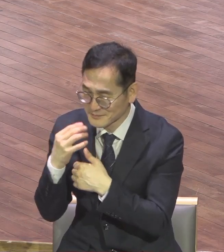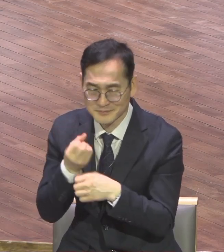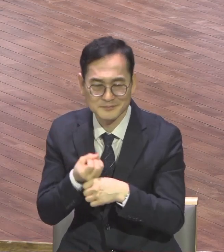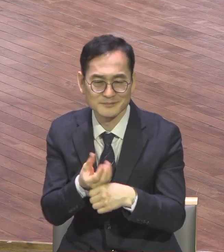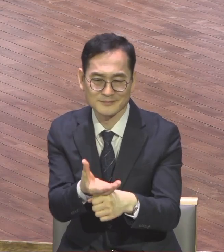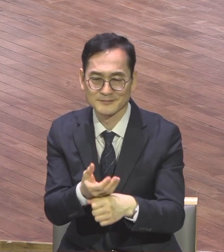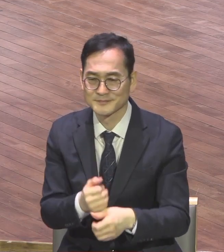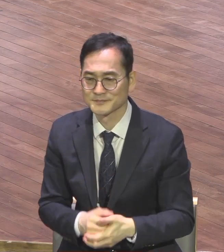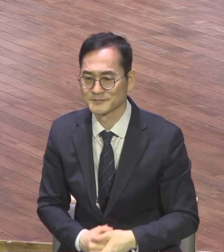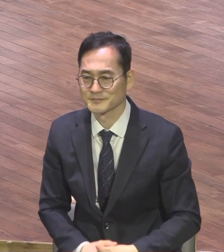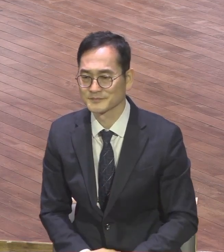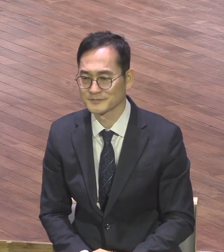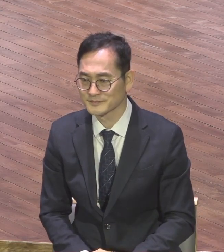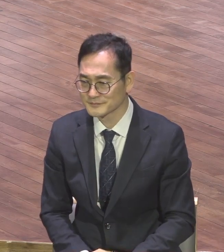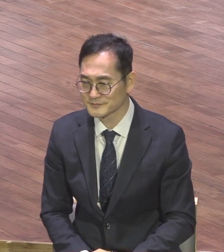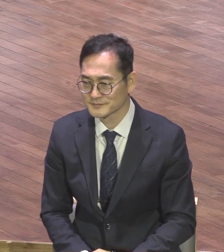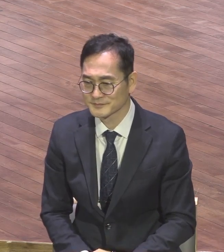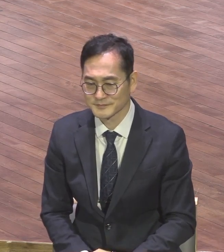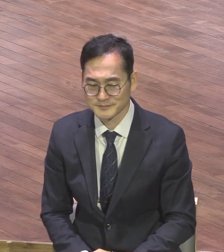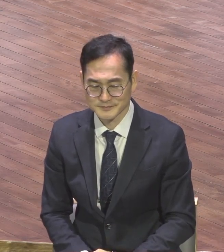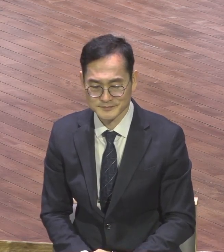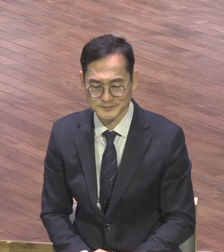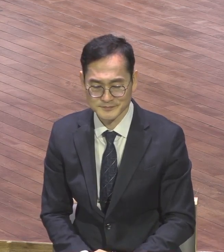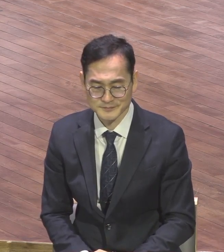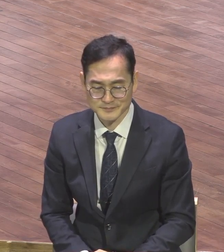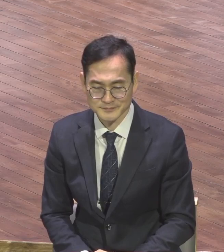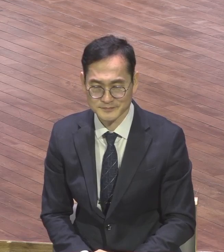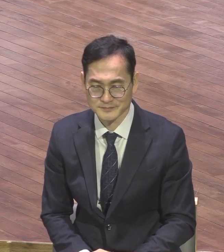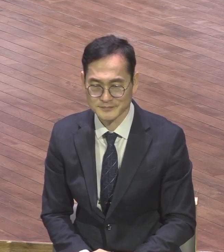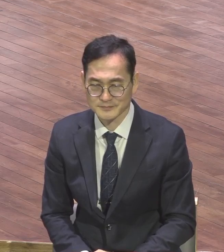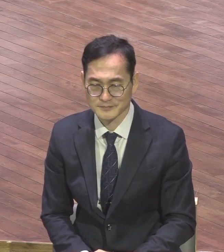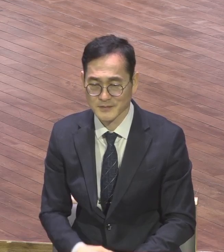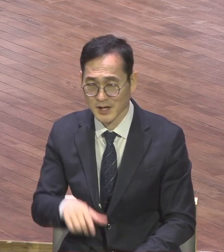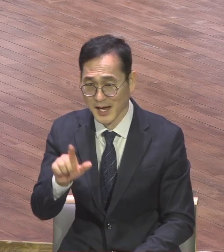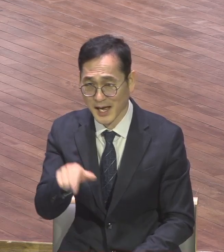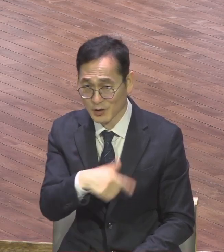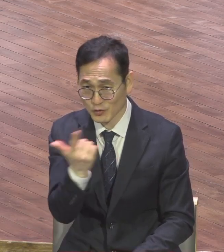그러면서 자면, 그러면서 기도 다 끝나고 정리 딱 하고 자지요.